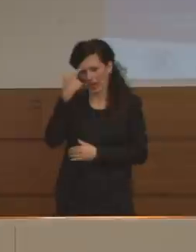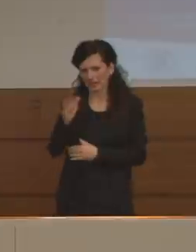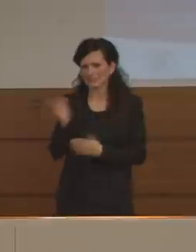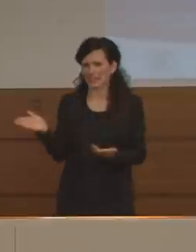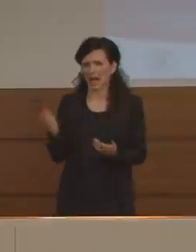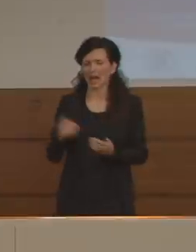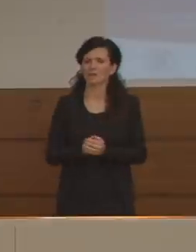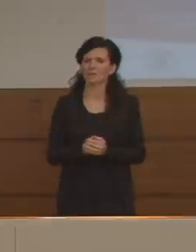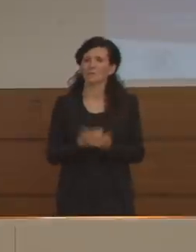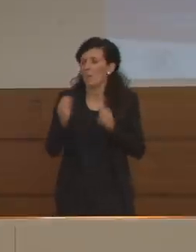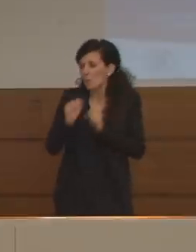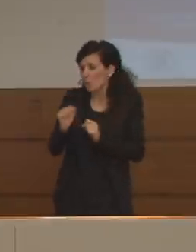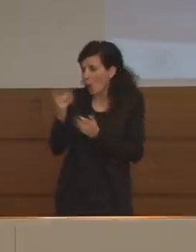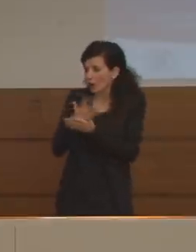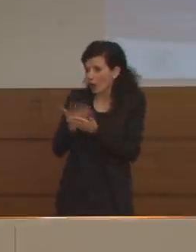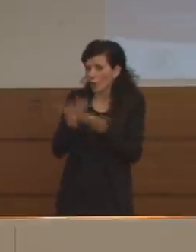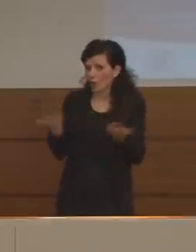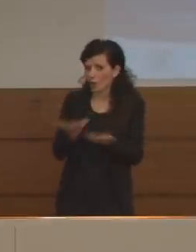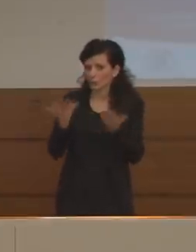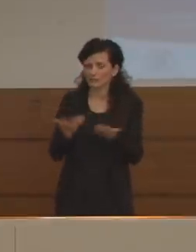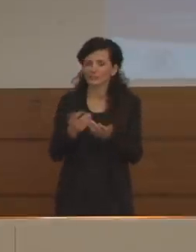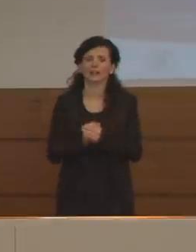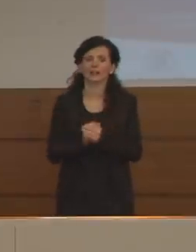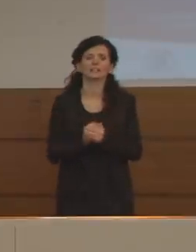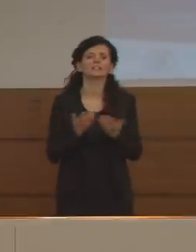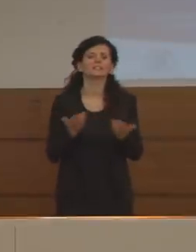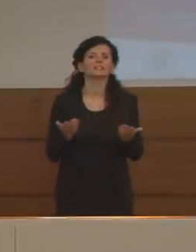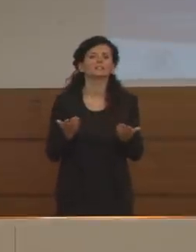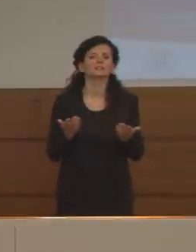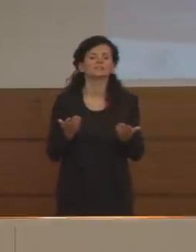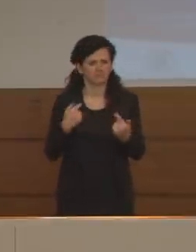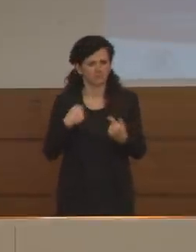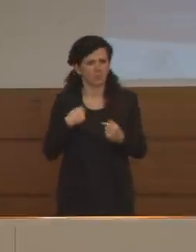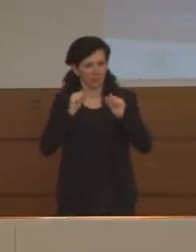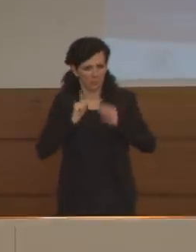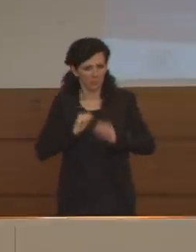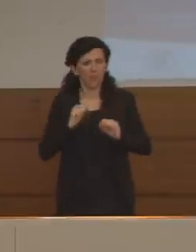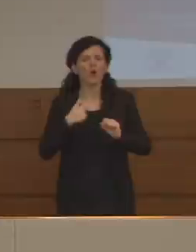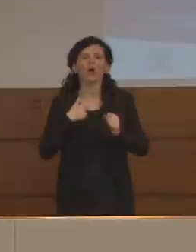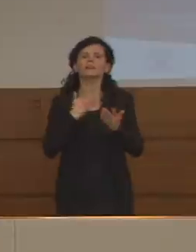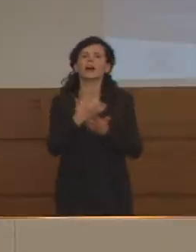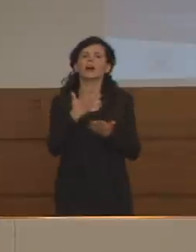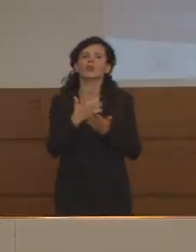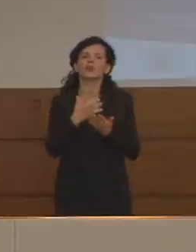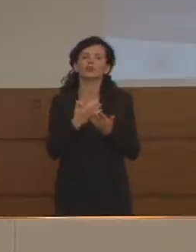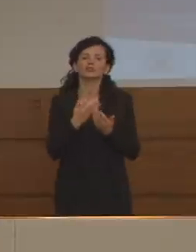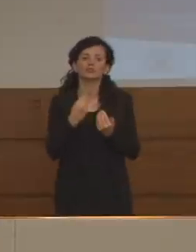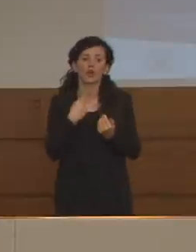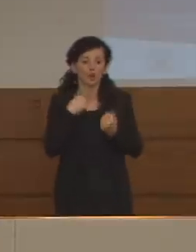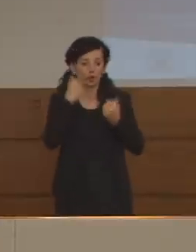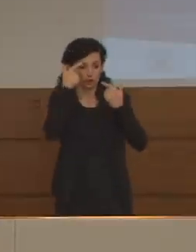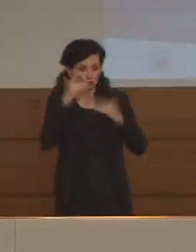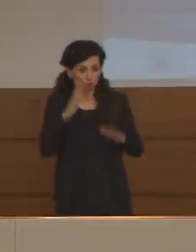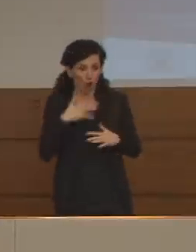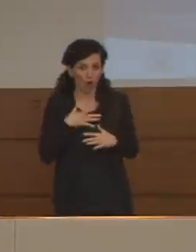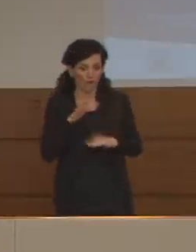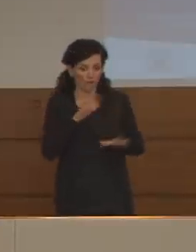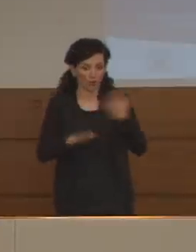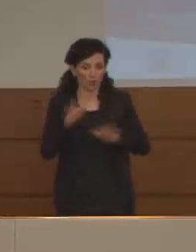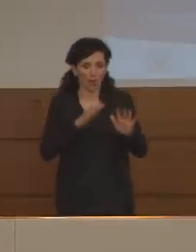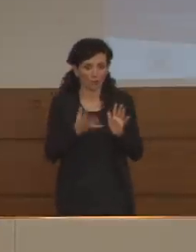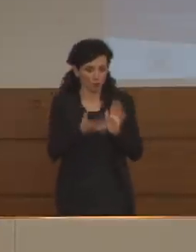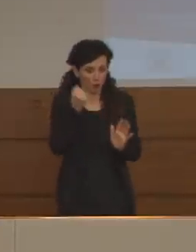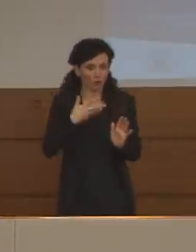guardi guardi io posso raccontare quando so ho anche gli elementi